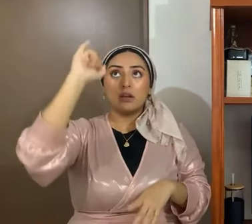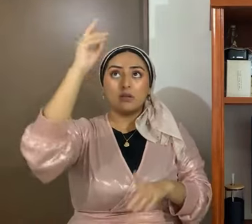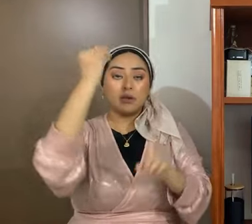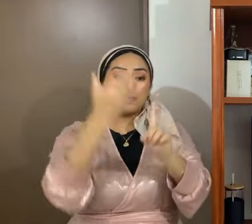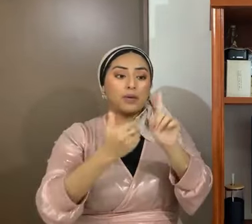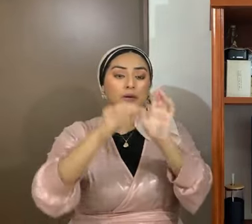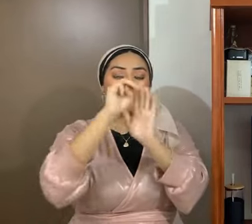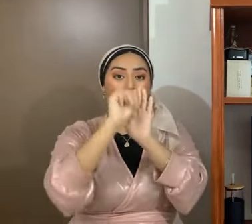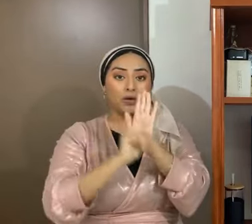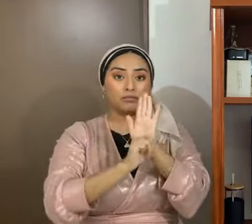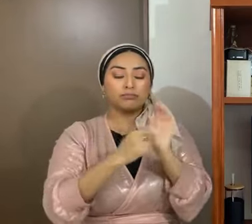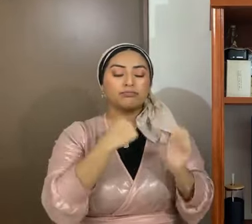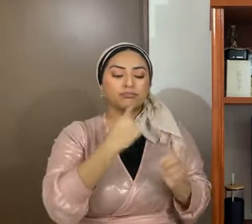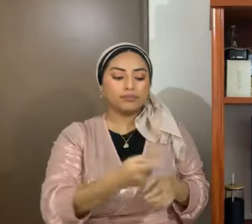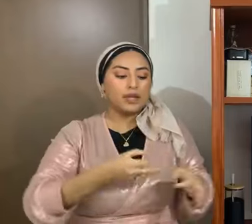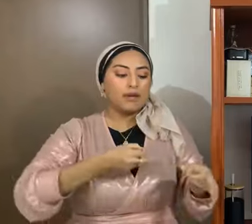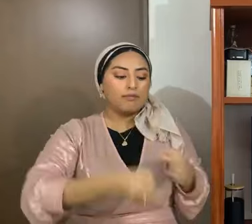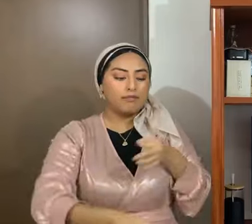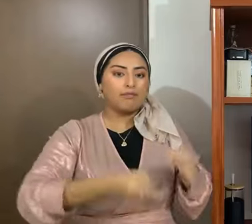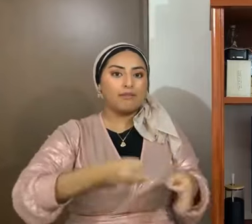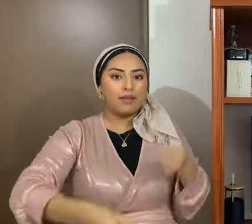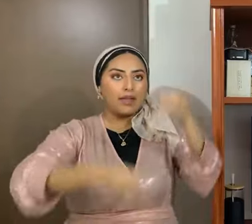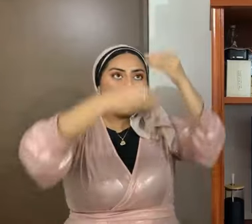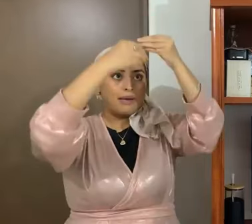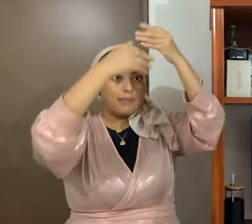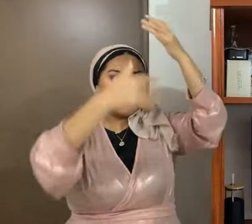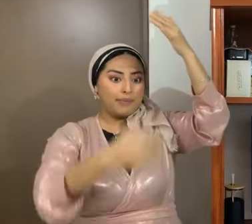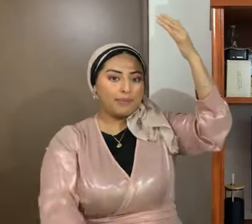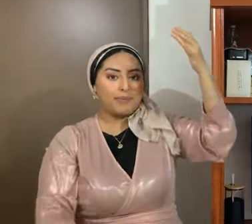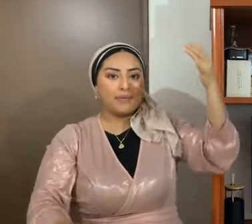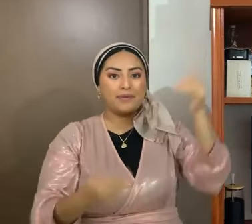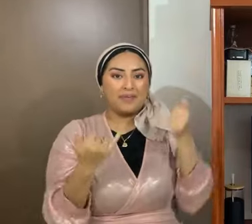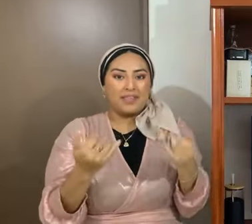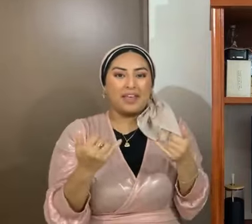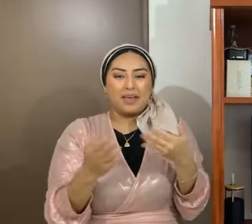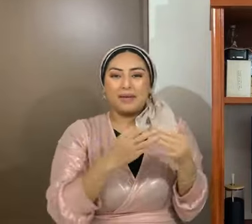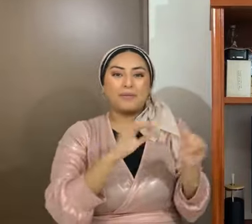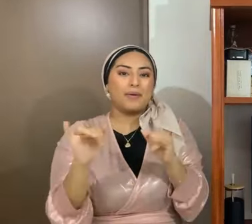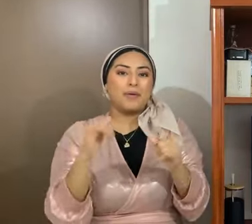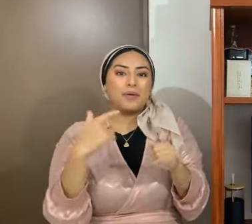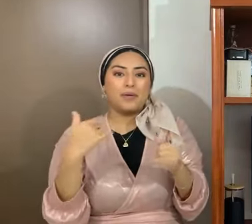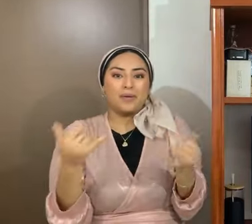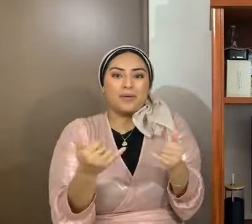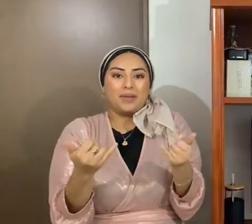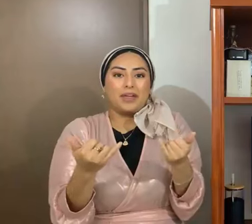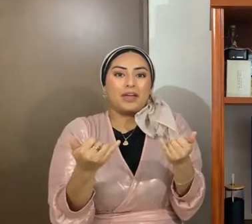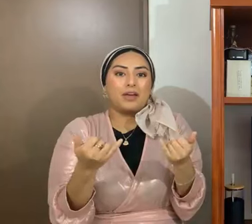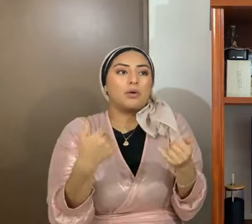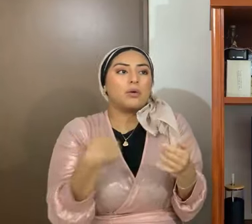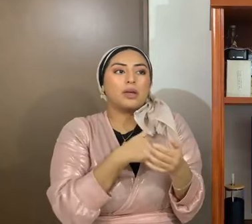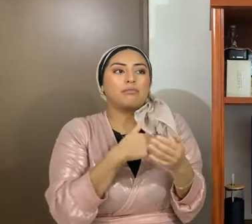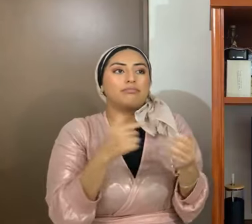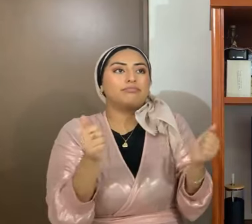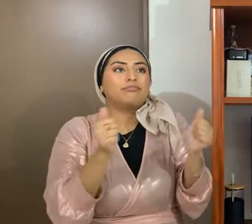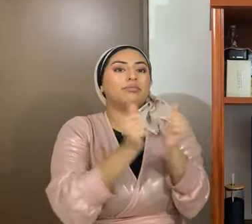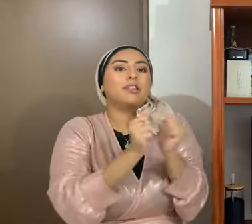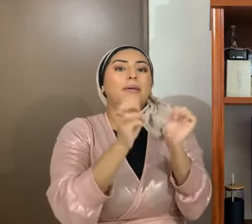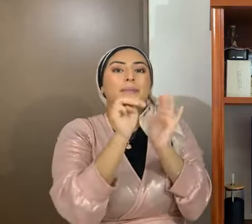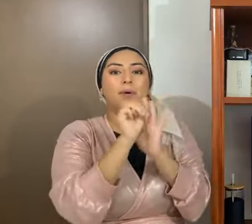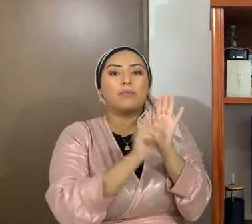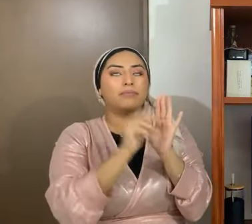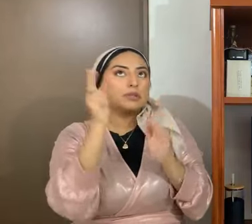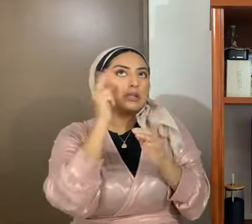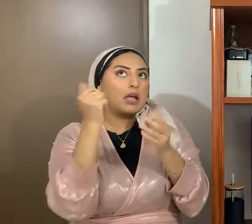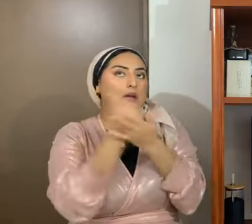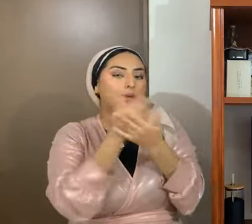habló a Moisés diciendo, y entonces ahí viene todo lo que estamos leyendo. Ahorita es como que estuviéramos ahí junto a Moshe, es un decir,